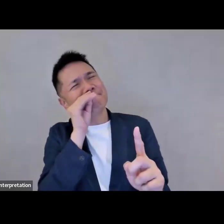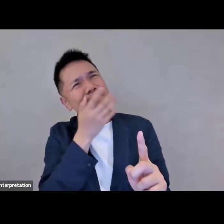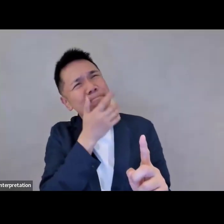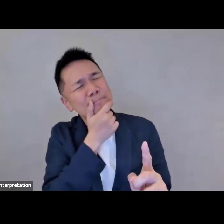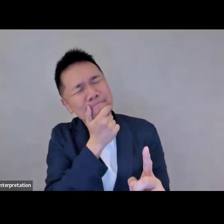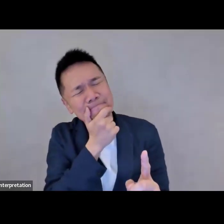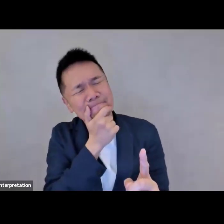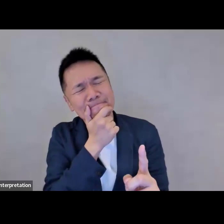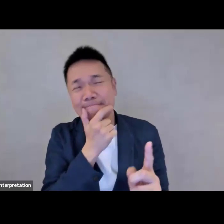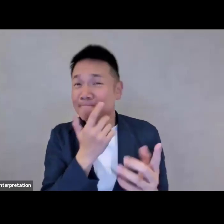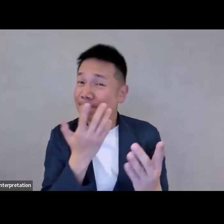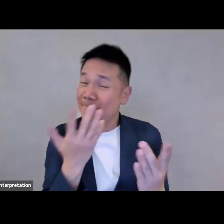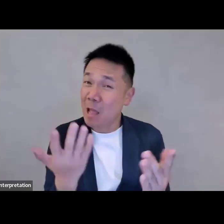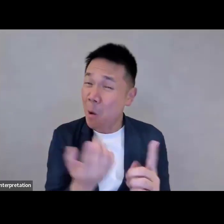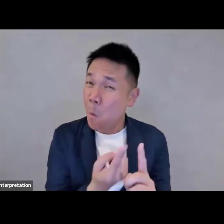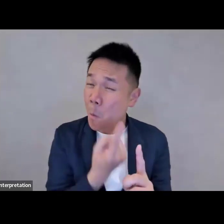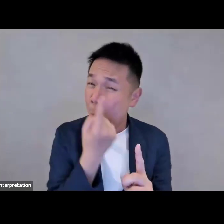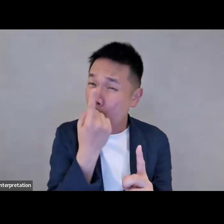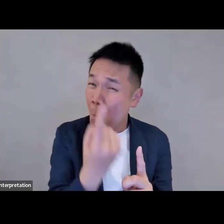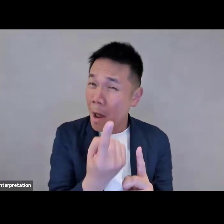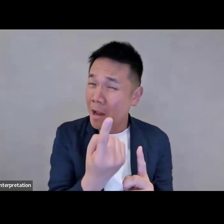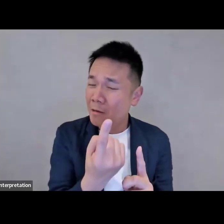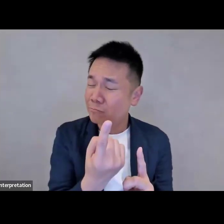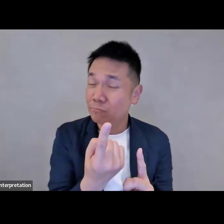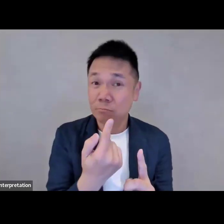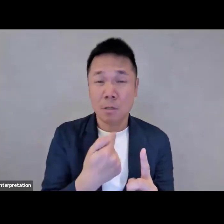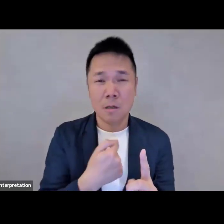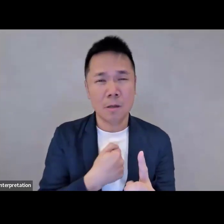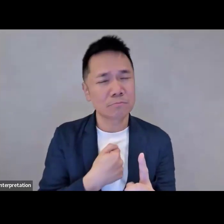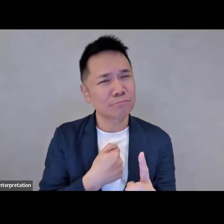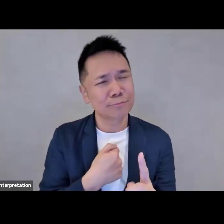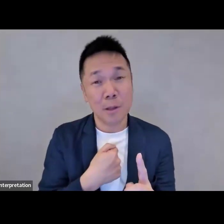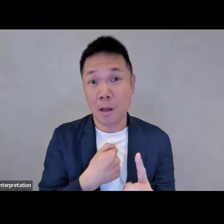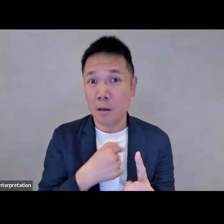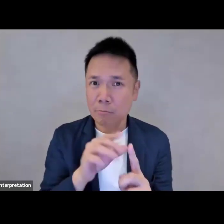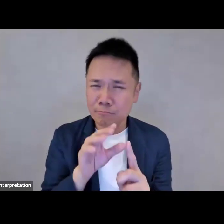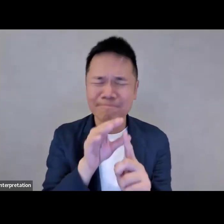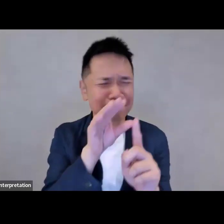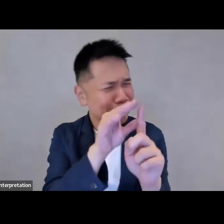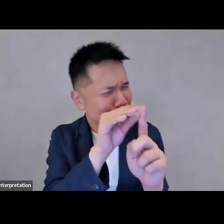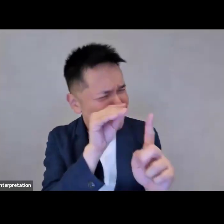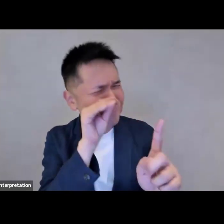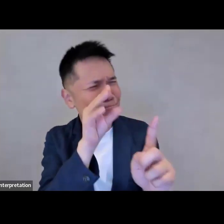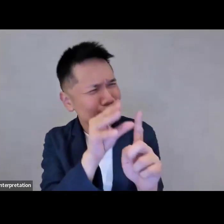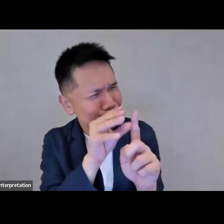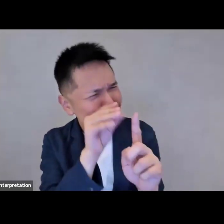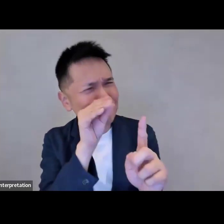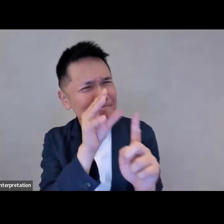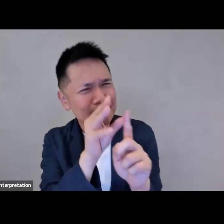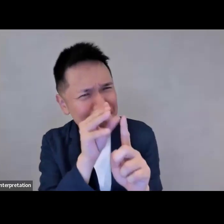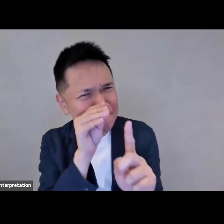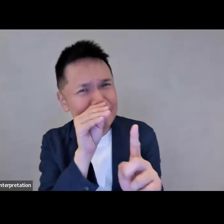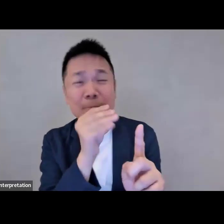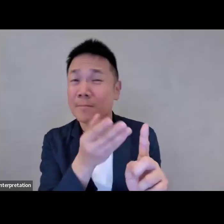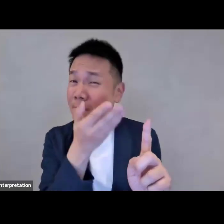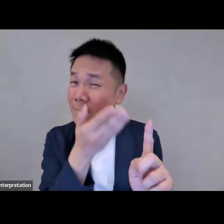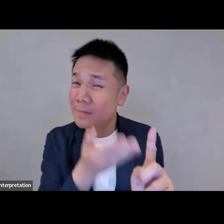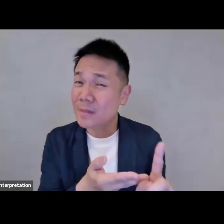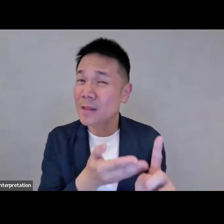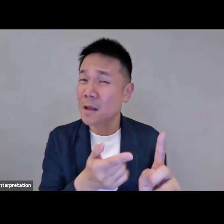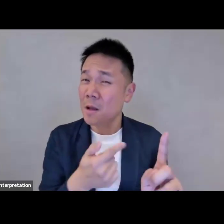我想说我是怎样去纪念他这些人生呢？我想有一件事，